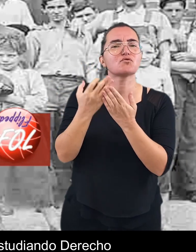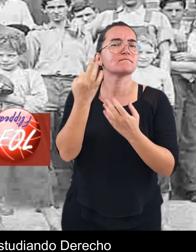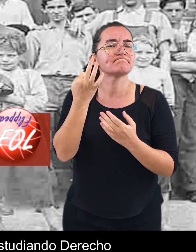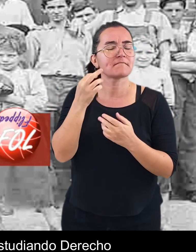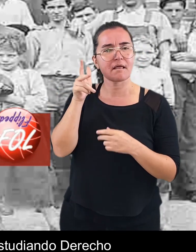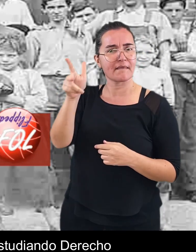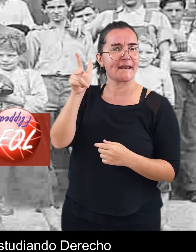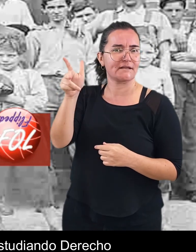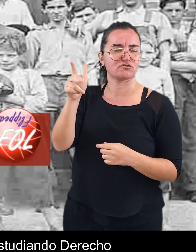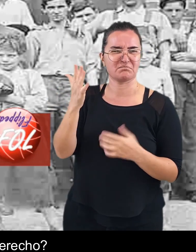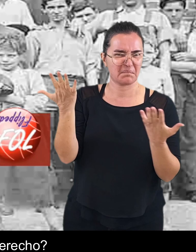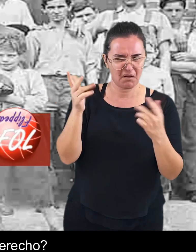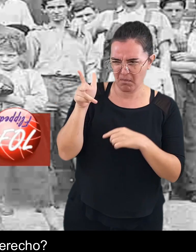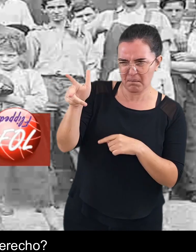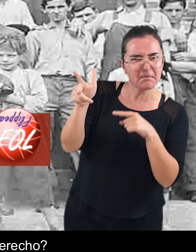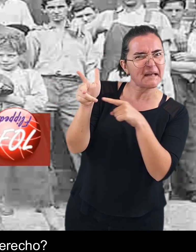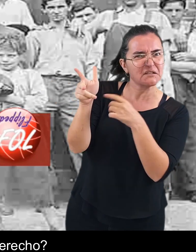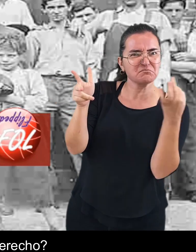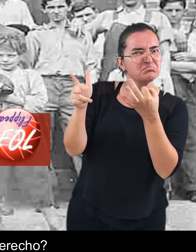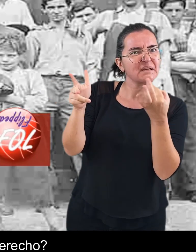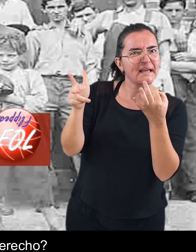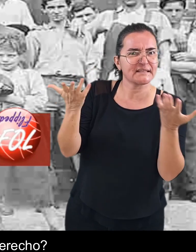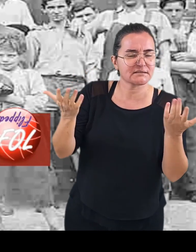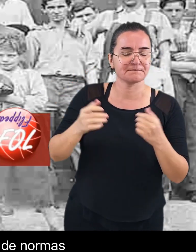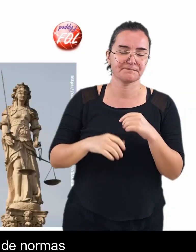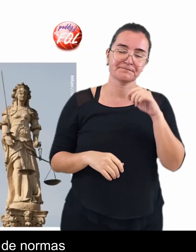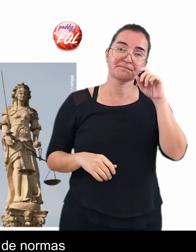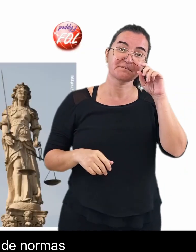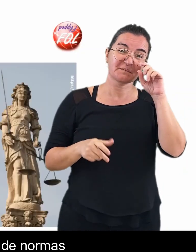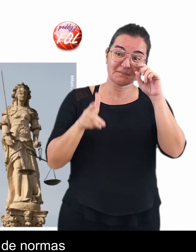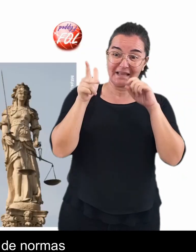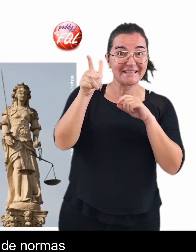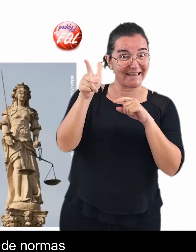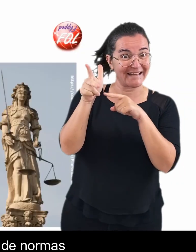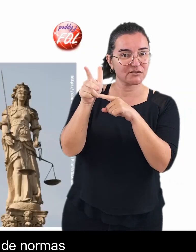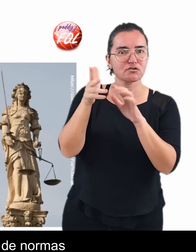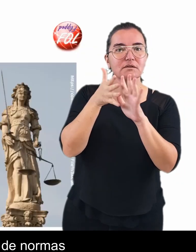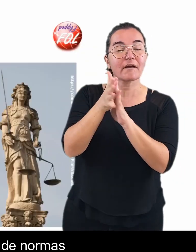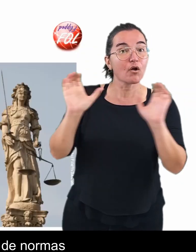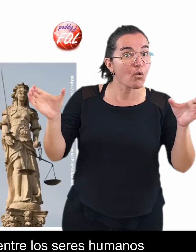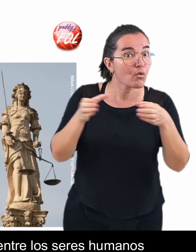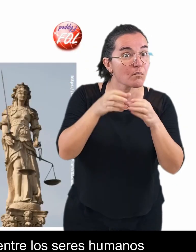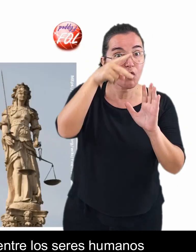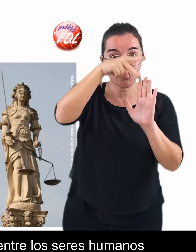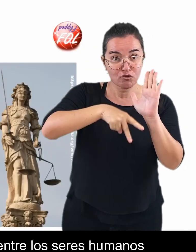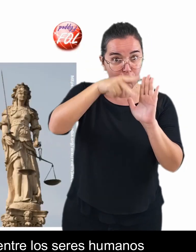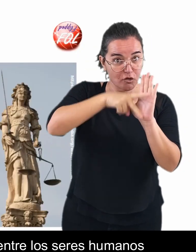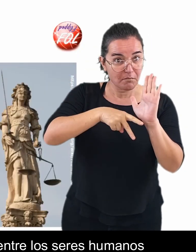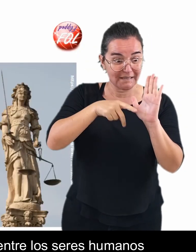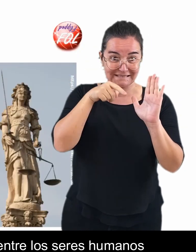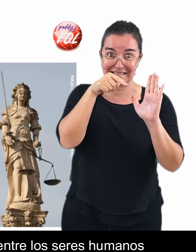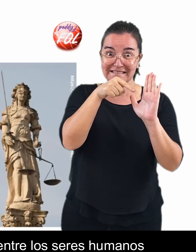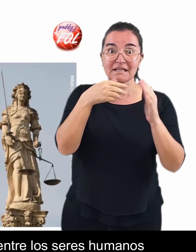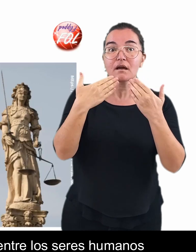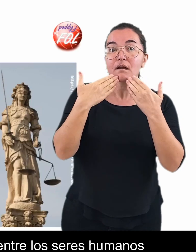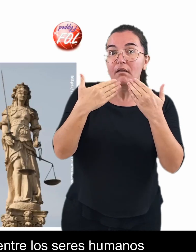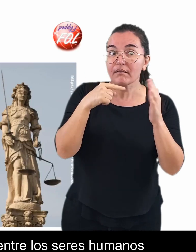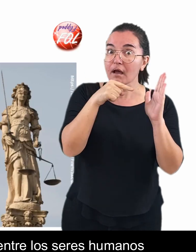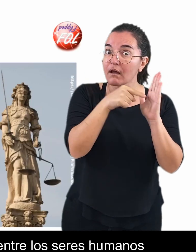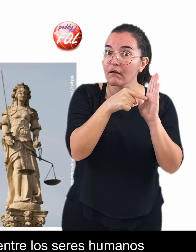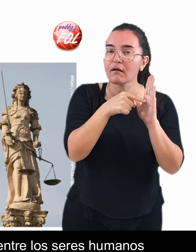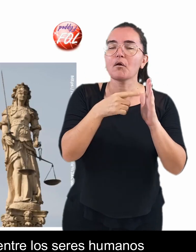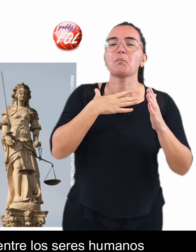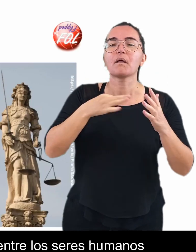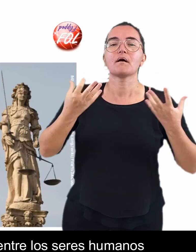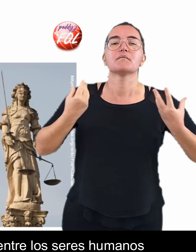está estudiando derecho. ¿Pero qué es eso del derecho? El derecho son un conjunto de normas que van a hacer posible la